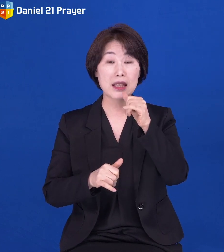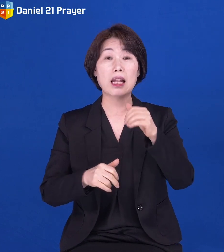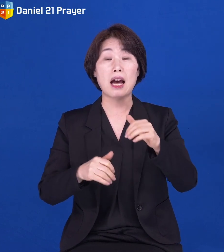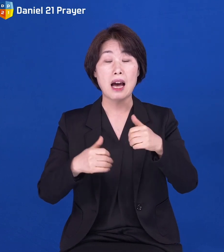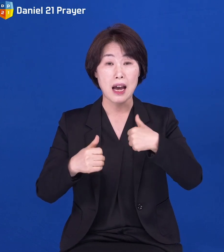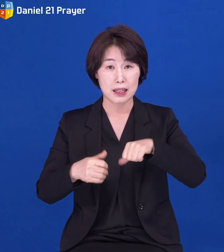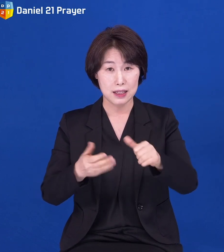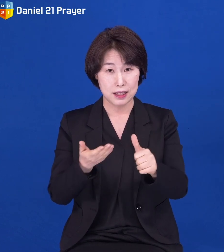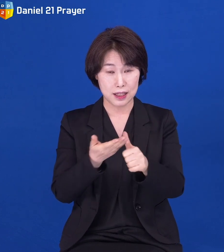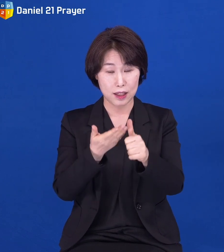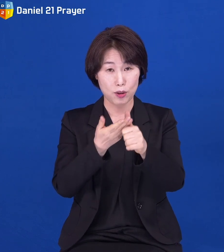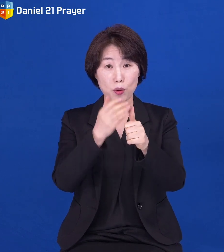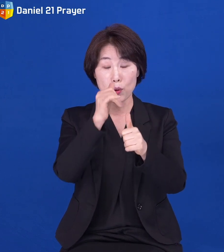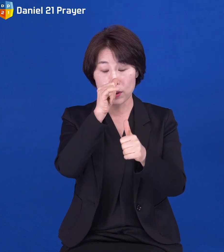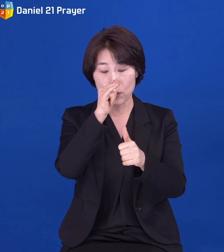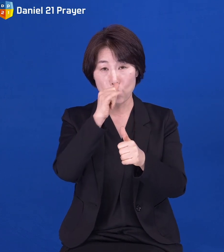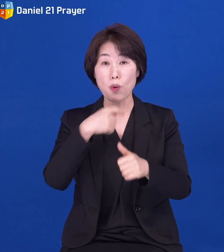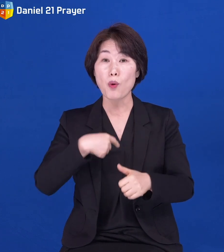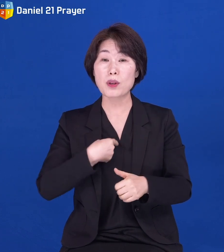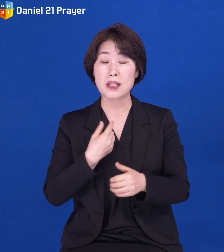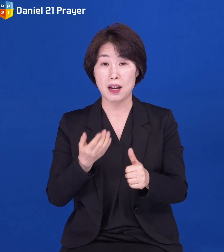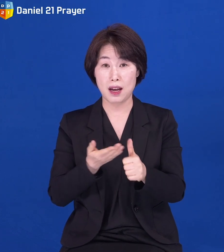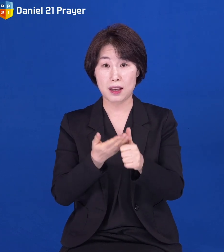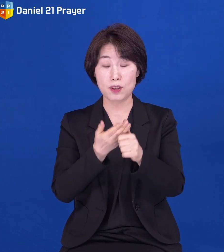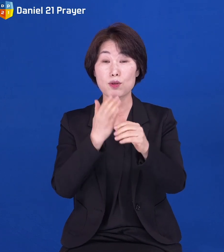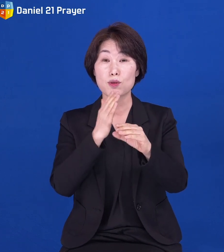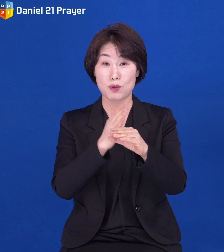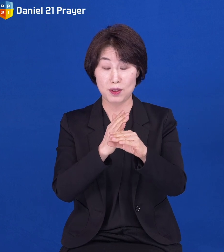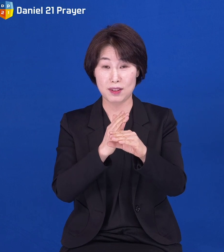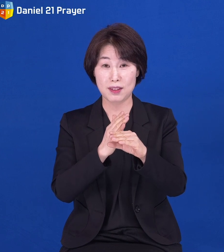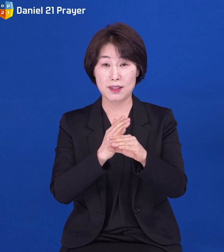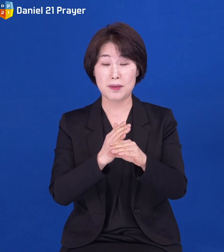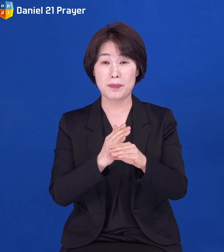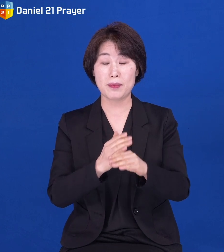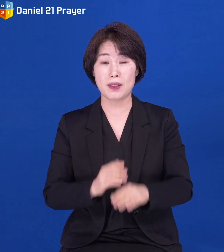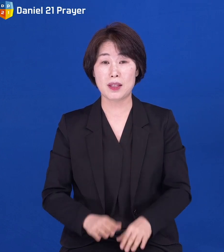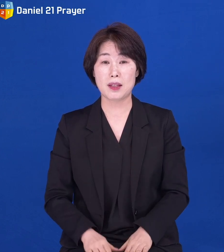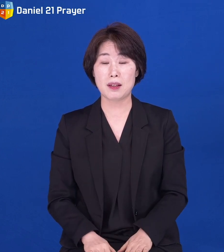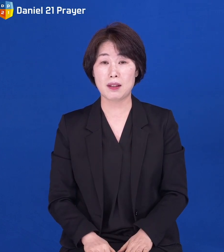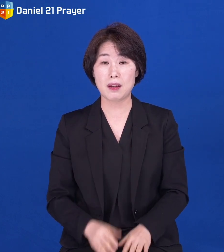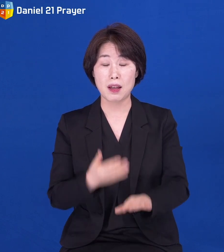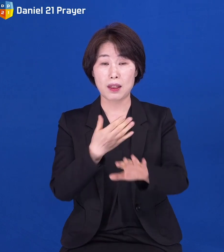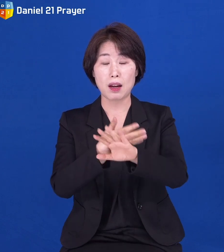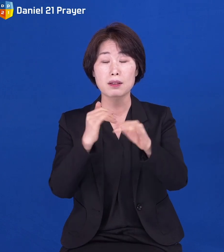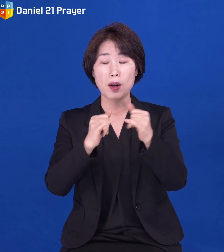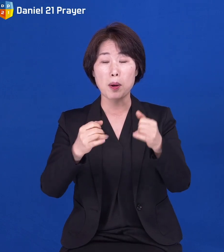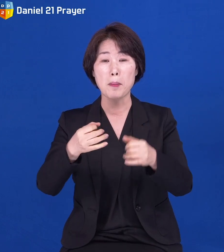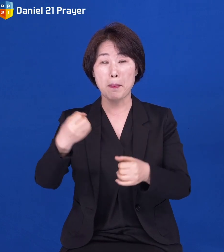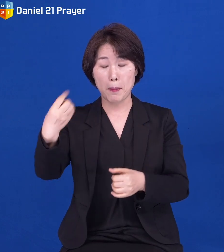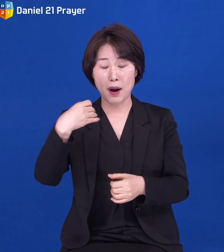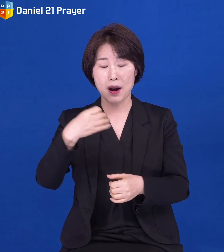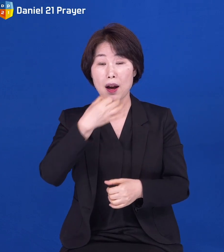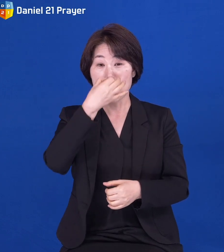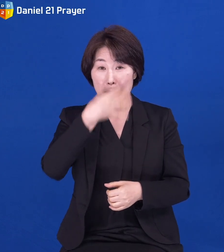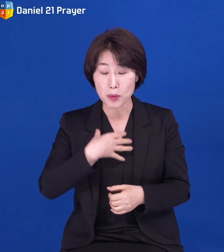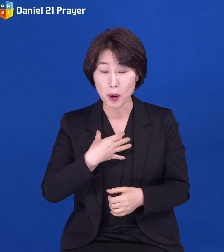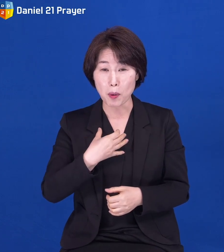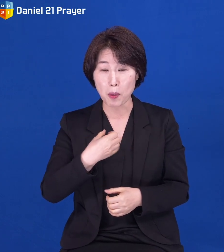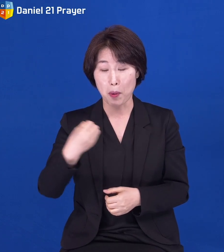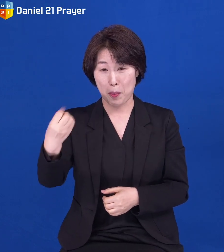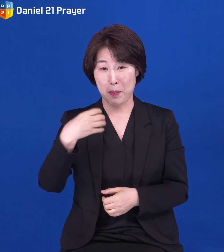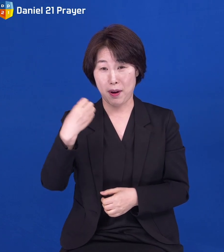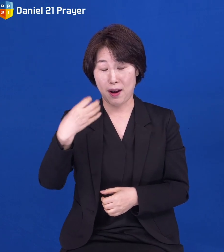키우면서 많은 분들이 이제 제가 얘기는 안 하지만 속으로는 되게 힘들었겠다 이렇게 말씀을 많이 하셨을 것